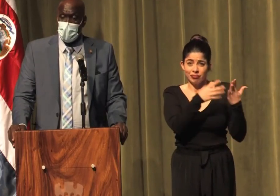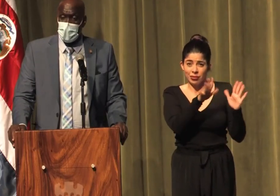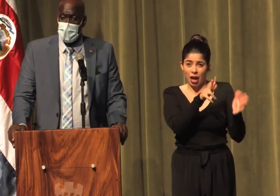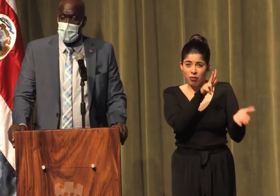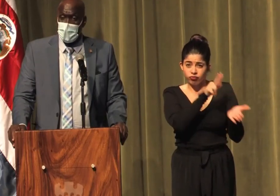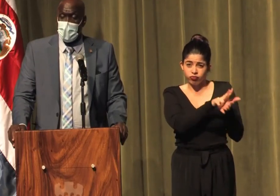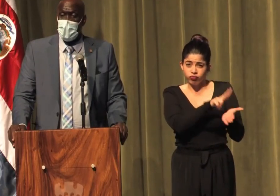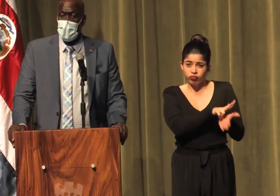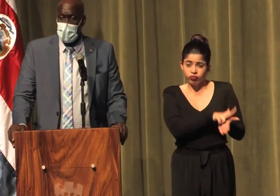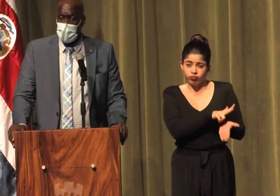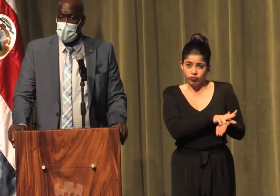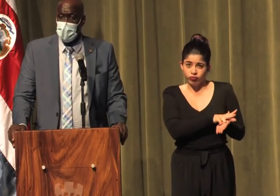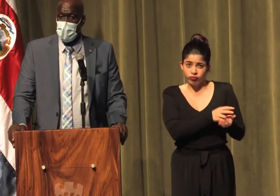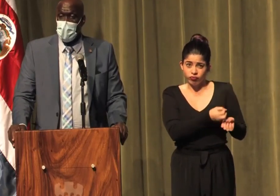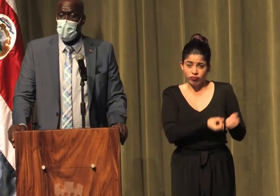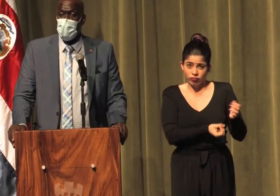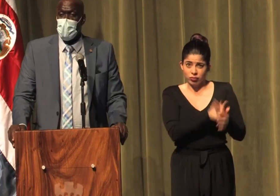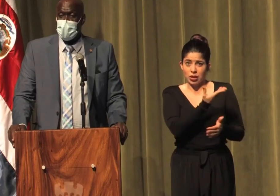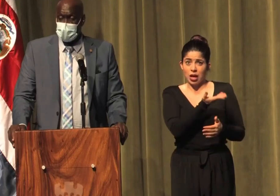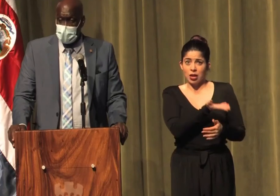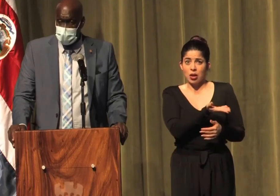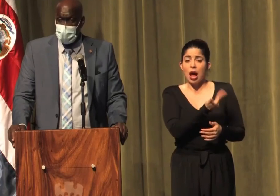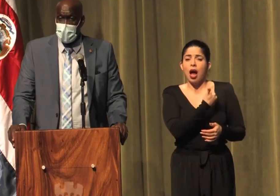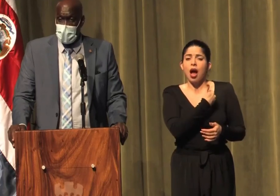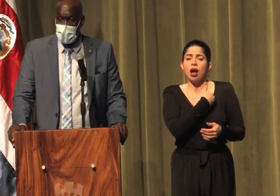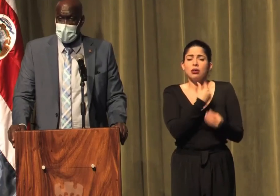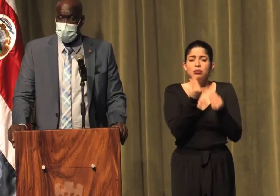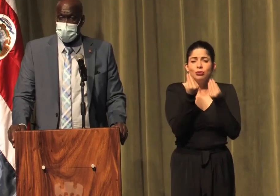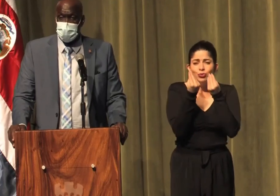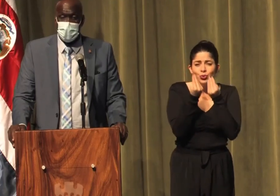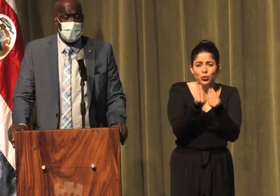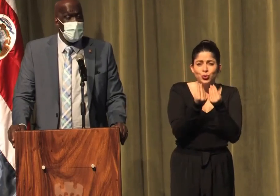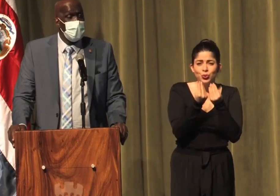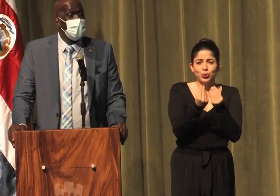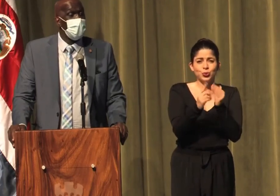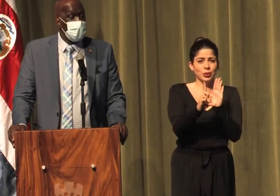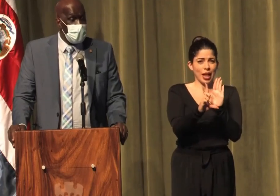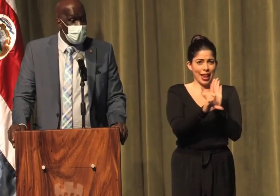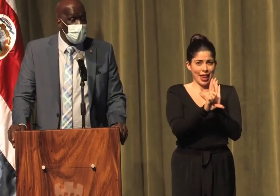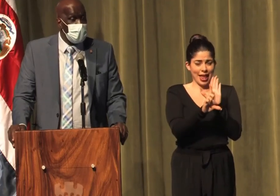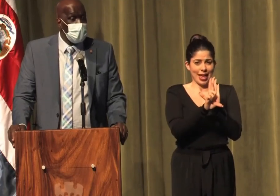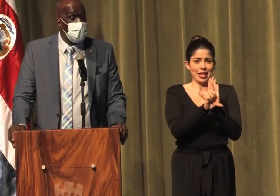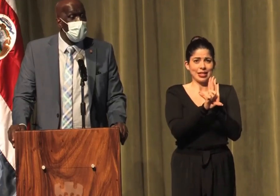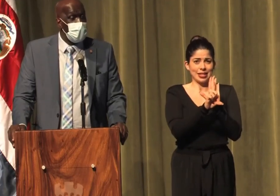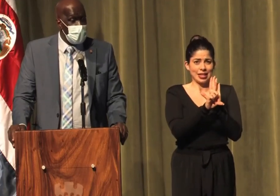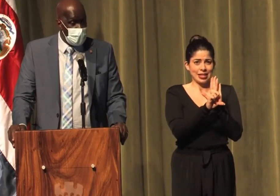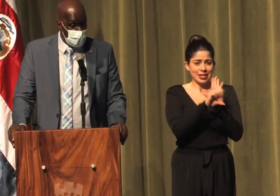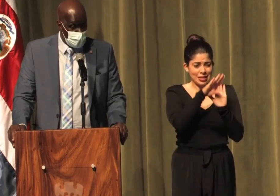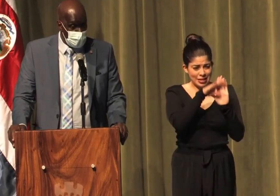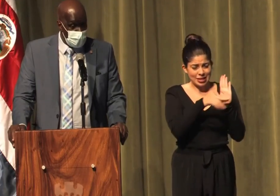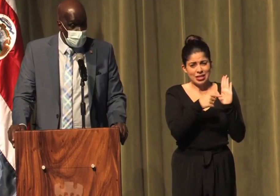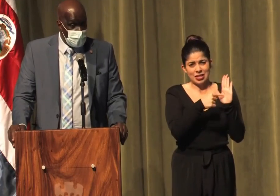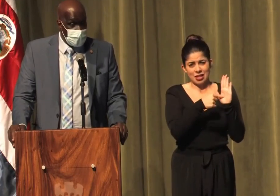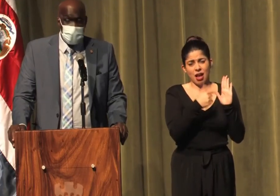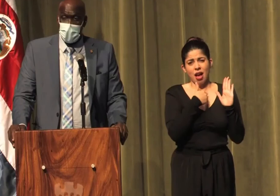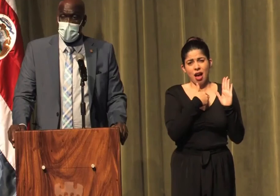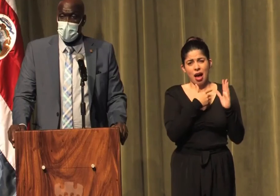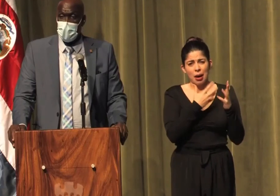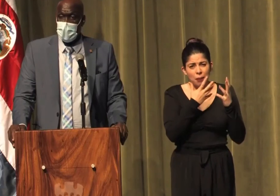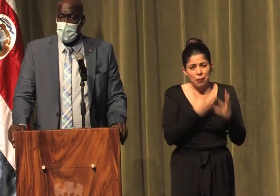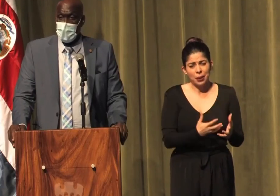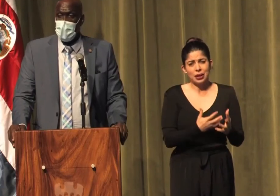sacado, hay muchísimas leyes de gran calado